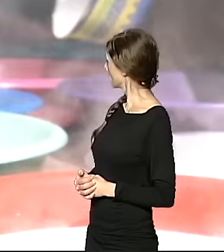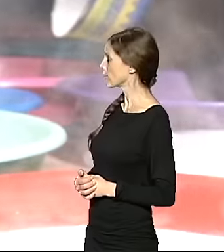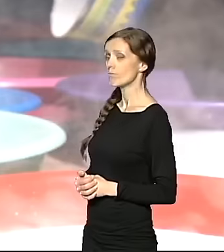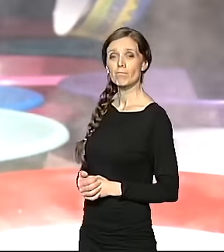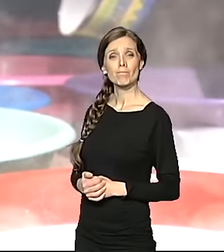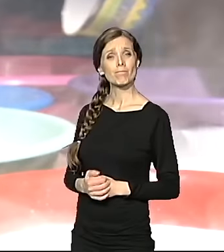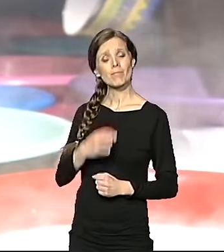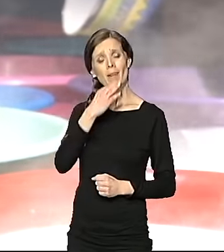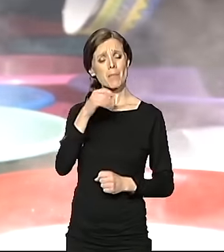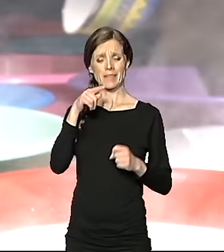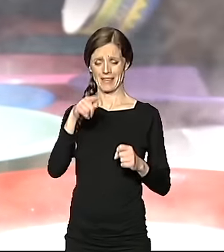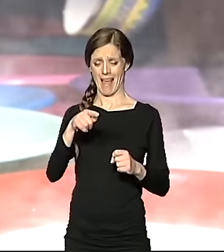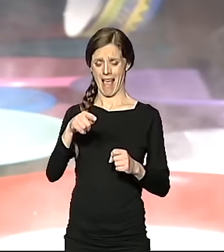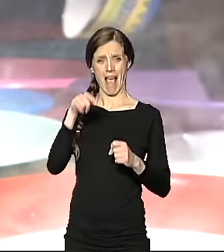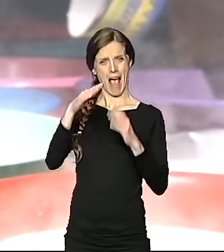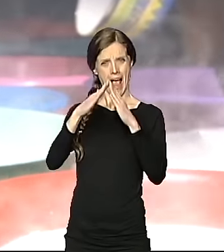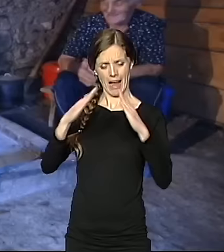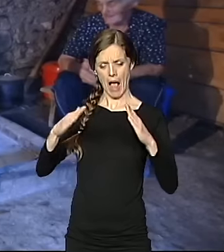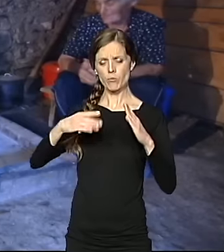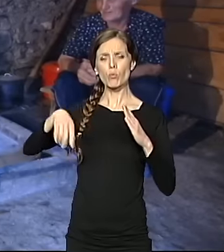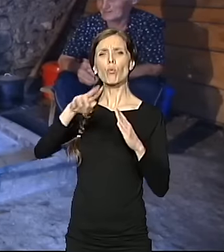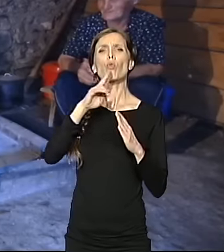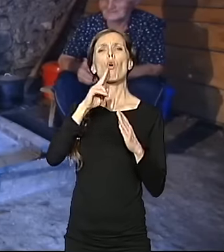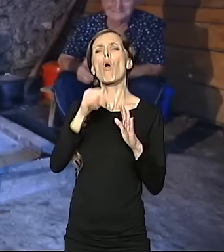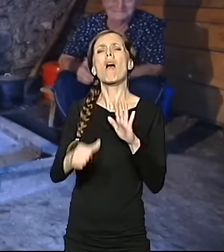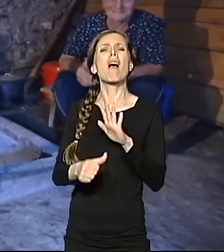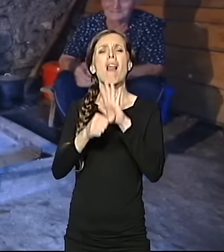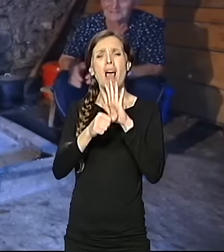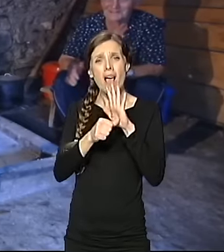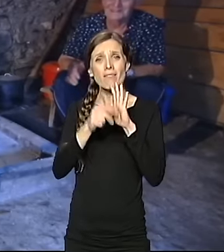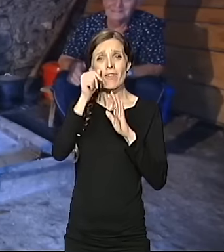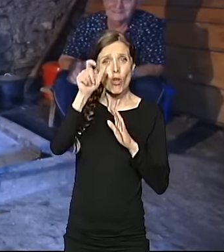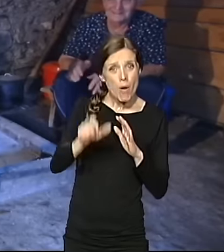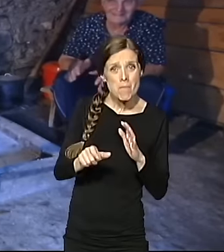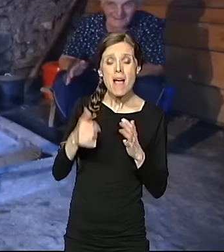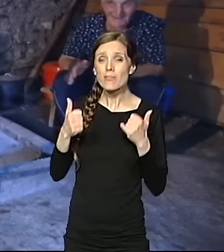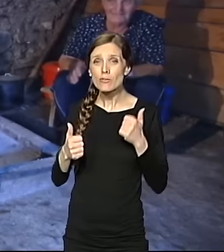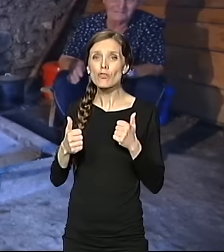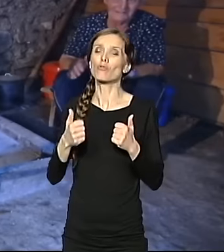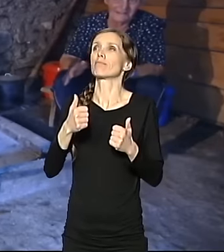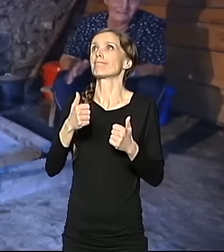Glavni na Katunu, domaćin ili planinka? A Boga mi danas je svak